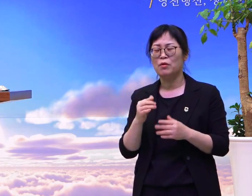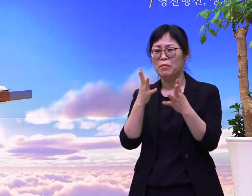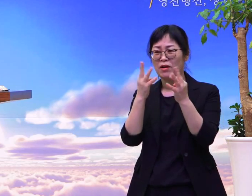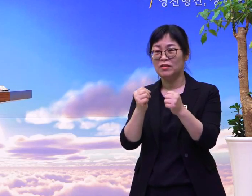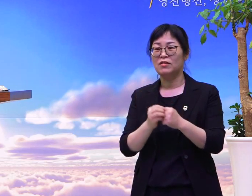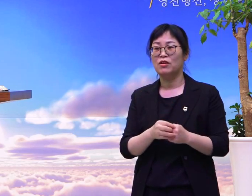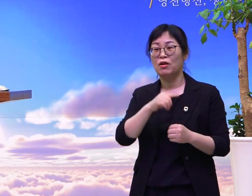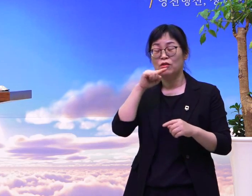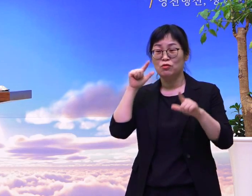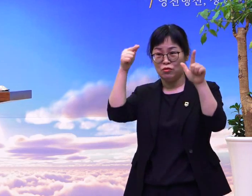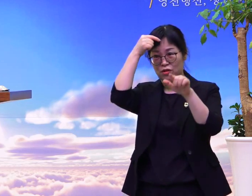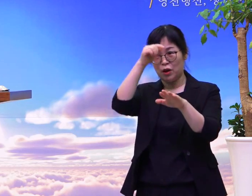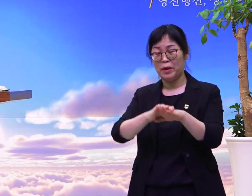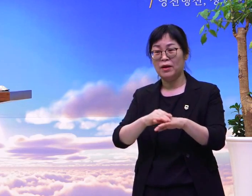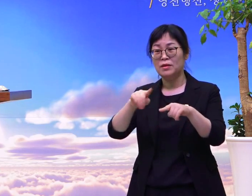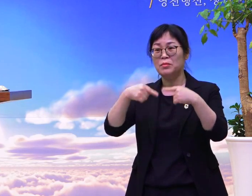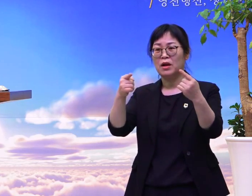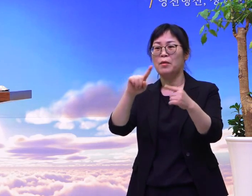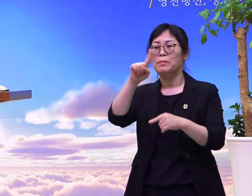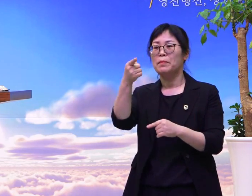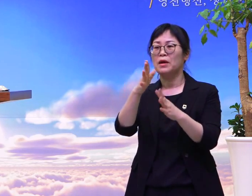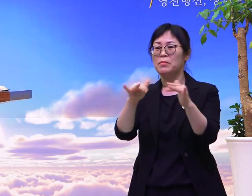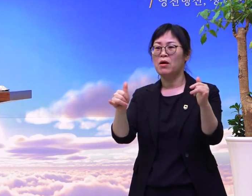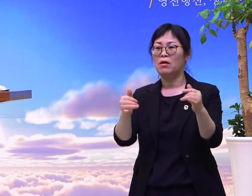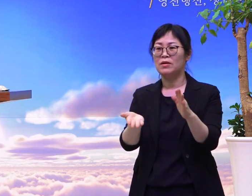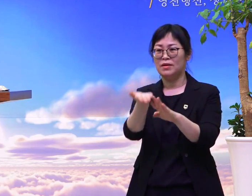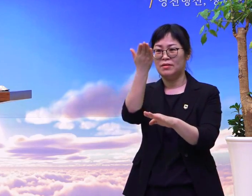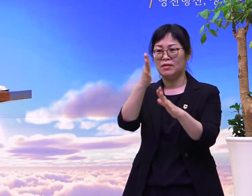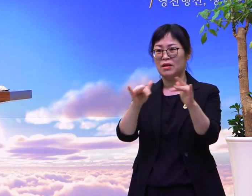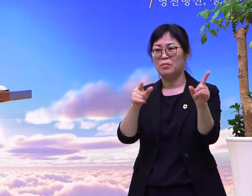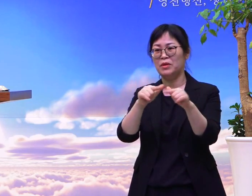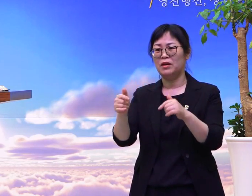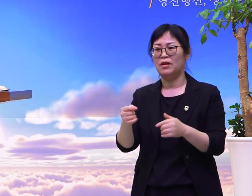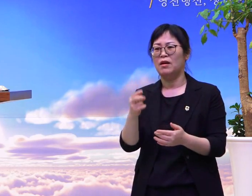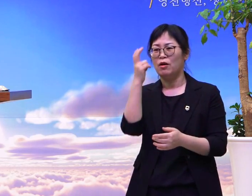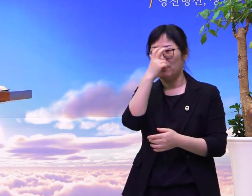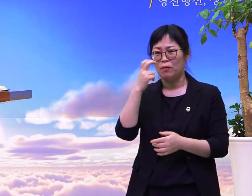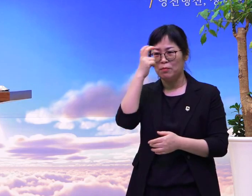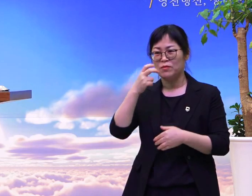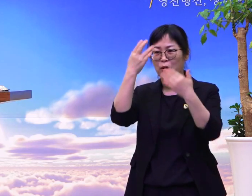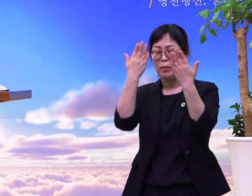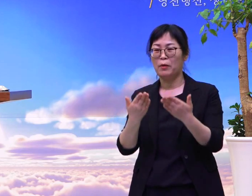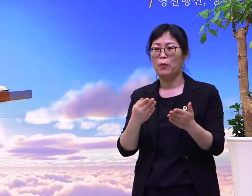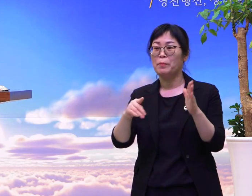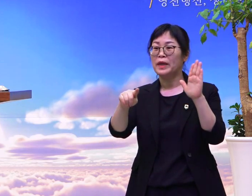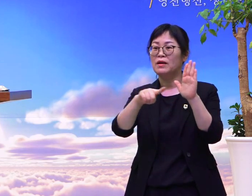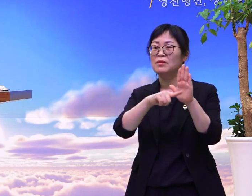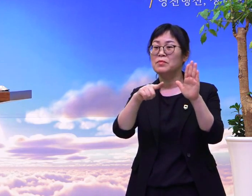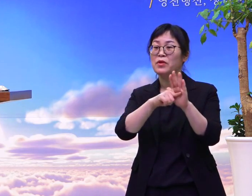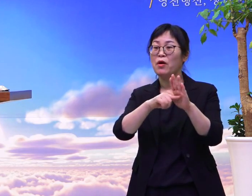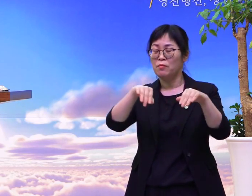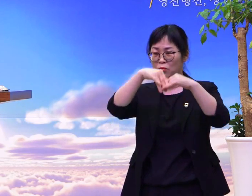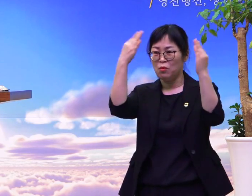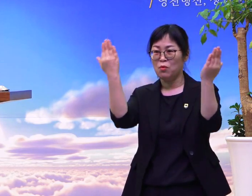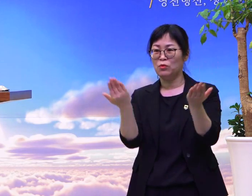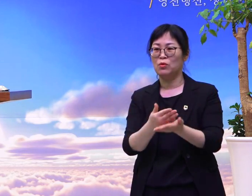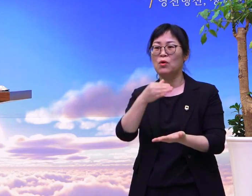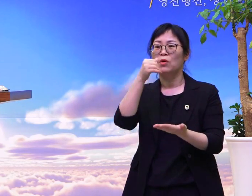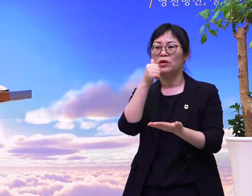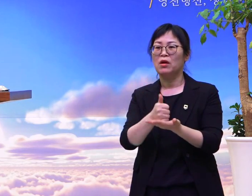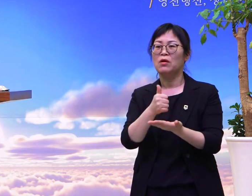참석했었던 100명 이상의 사람들이 다 전수조사를 받고 그리고 음성 판정 전원이 그런